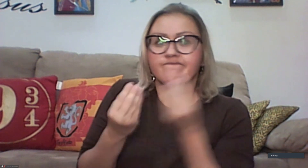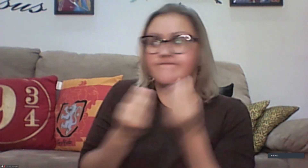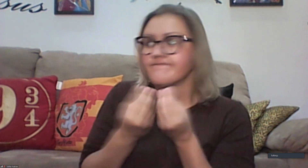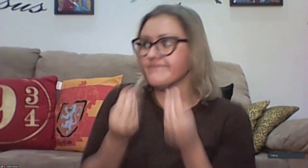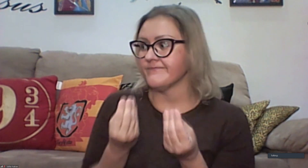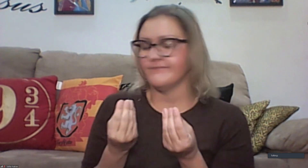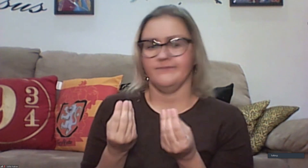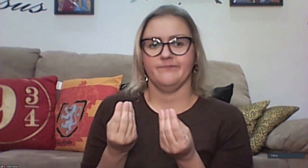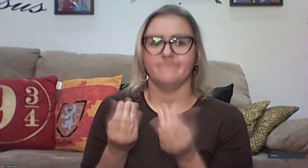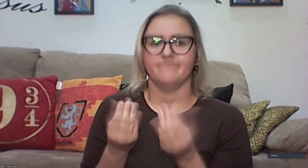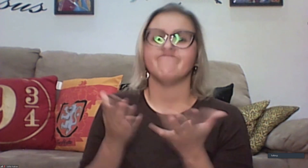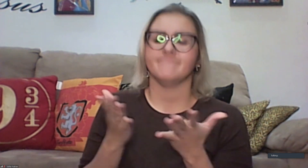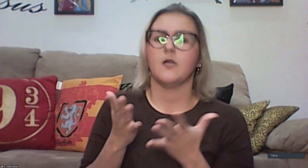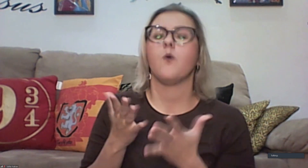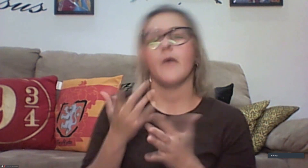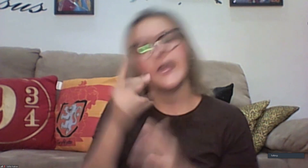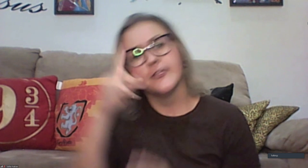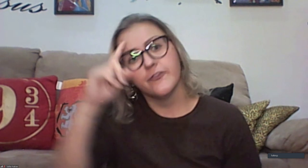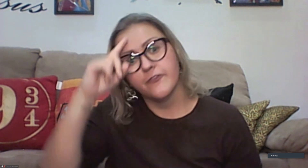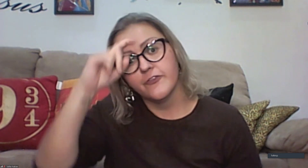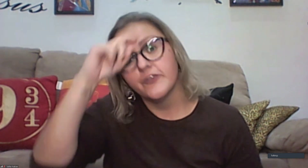E como isso procede?